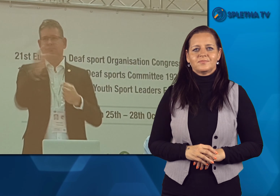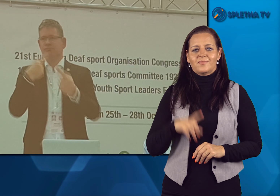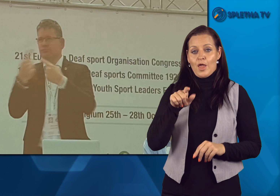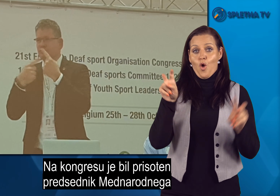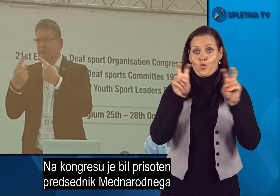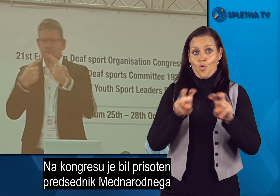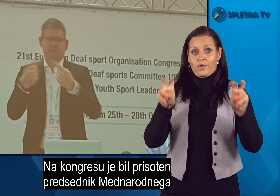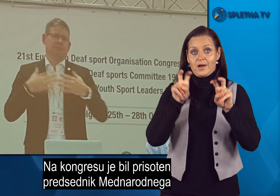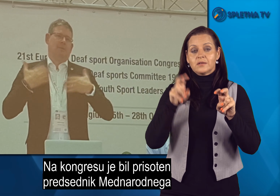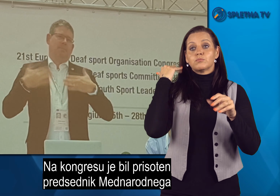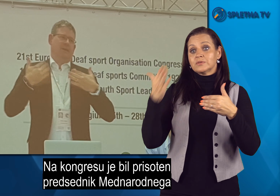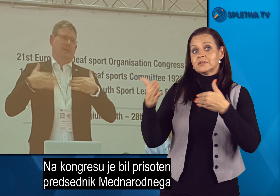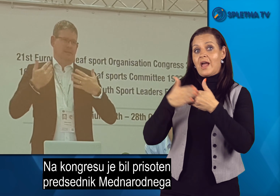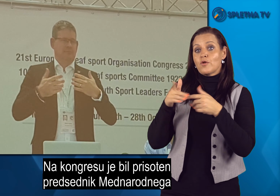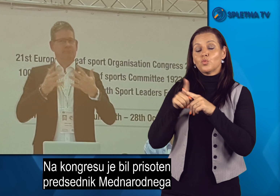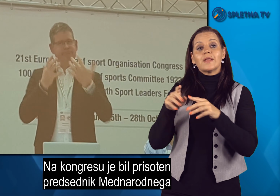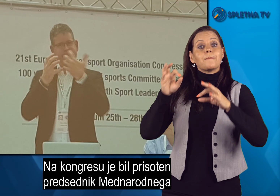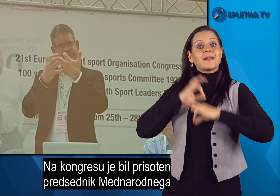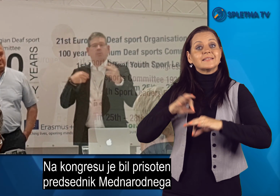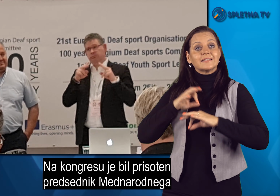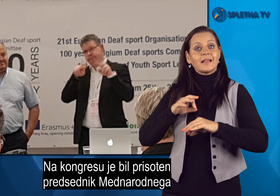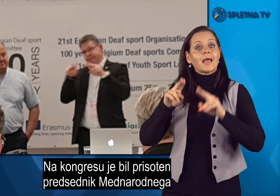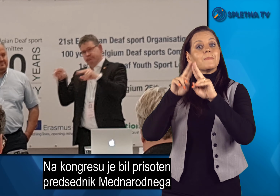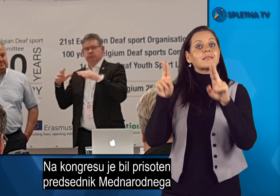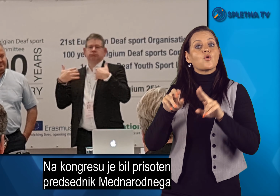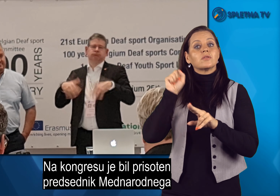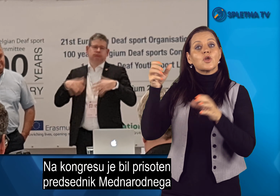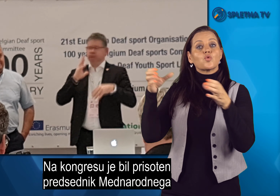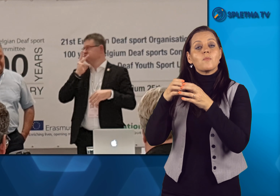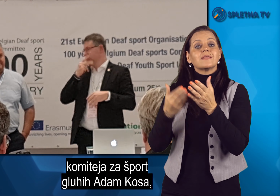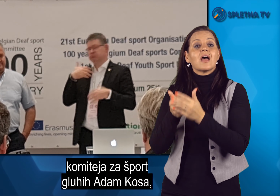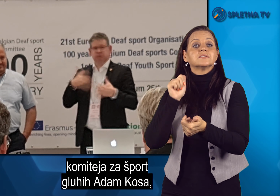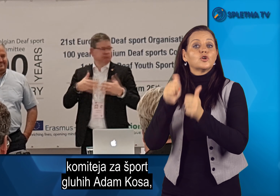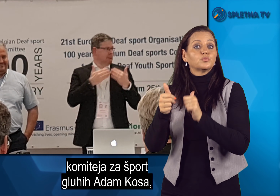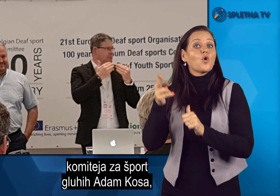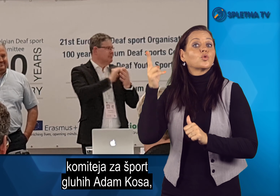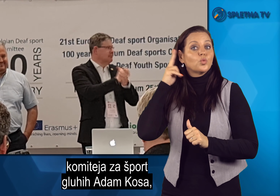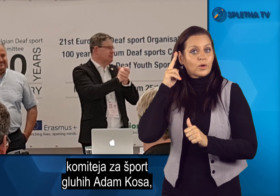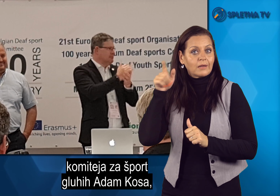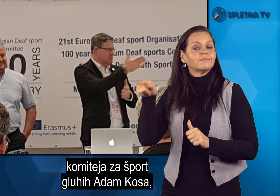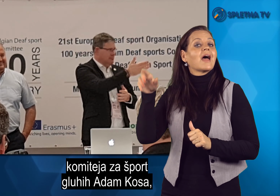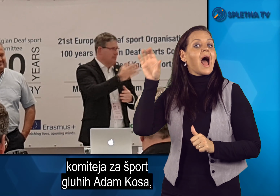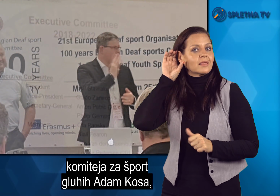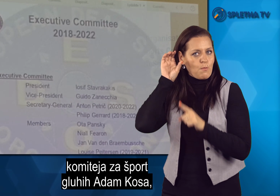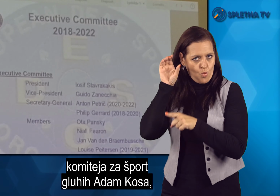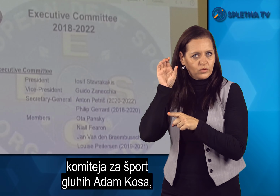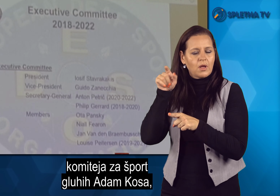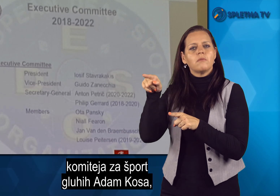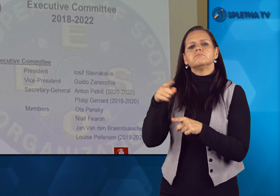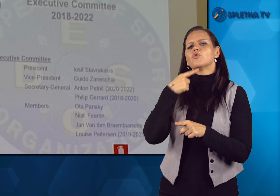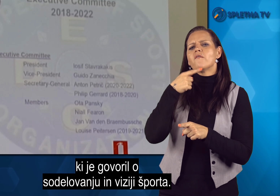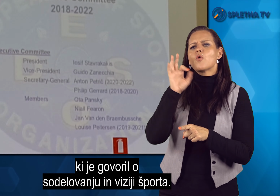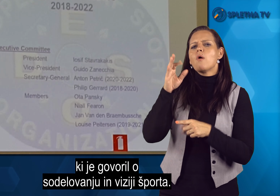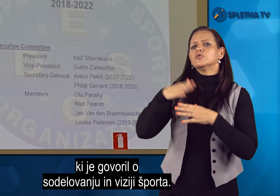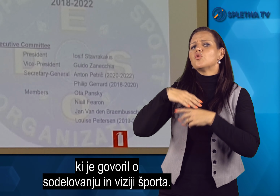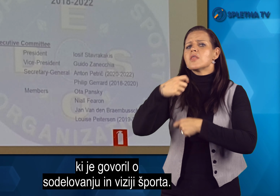Na kongresu je bil prisoten predsednik Mednarodnega komiteja za šport gluhih Adam Kosa,